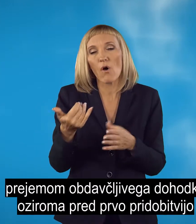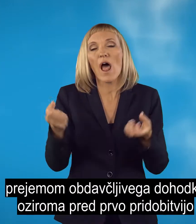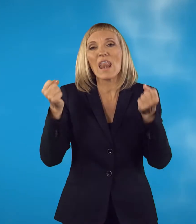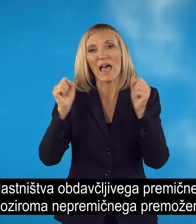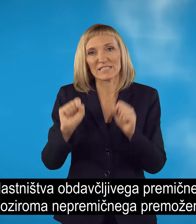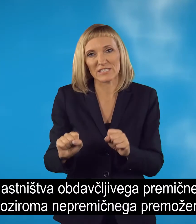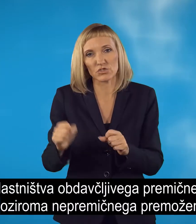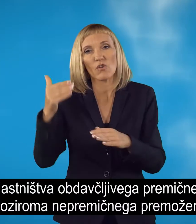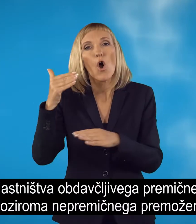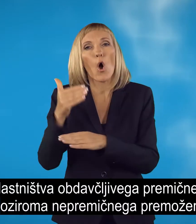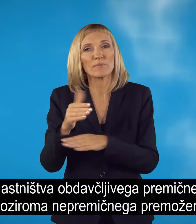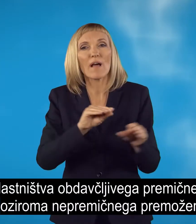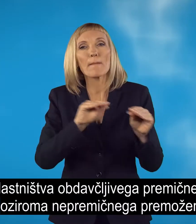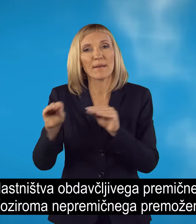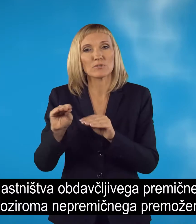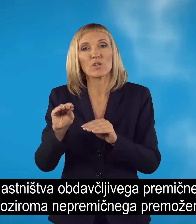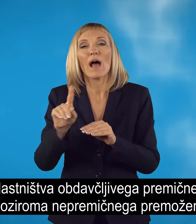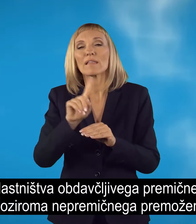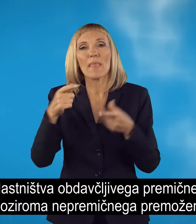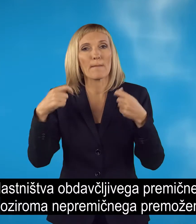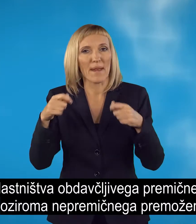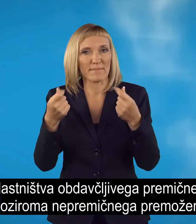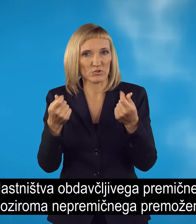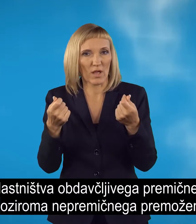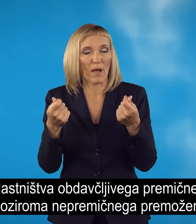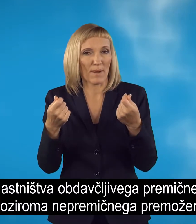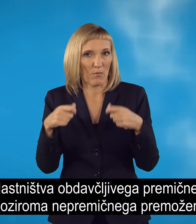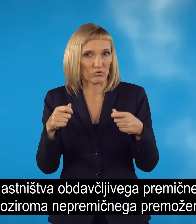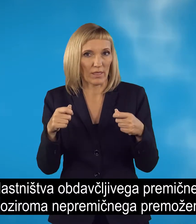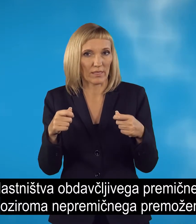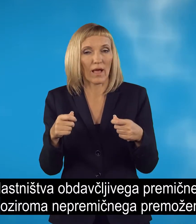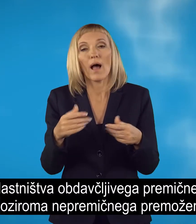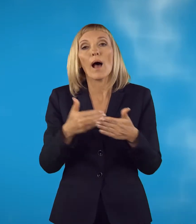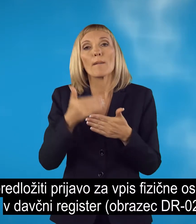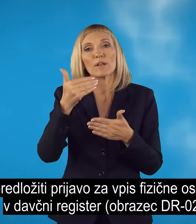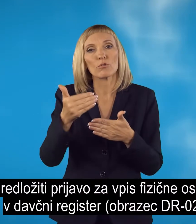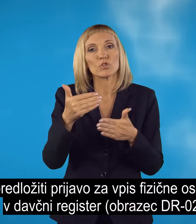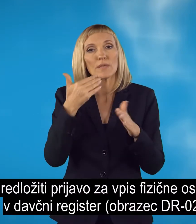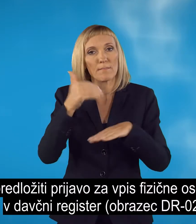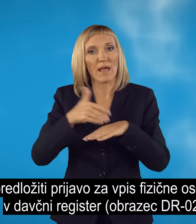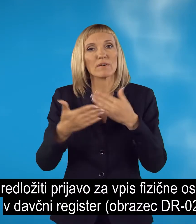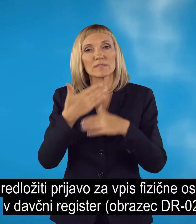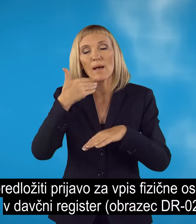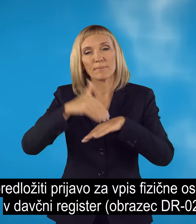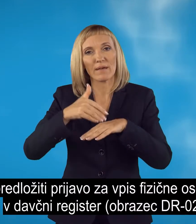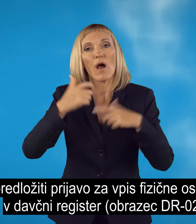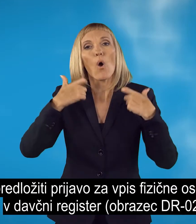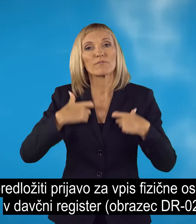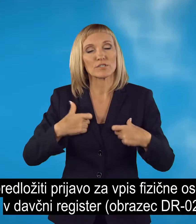pridobitvijo lastništva obdavčljivega premičnega oziroma nepremičnega premoženja predložiti prijavo za vpis fizične osebe